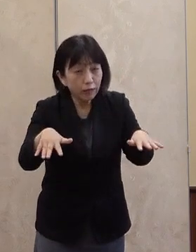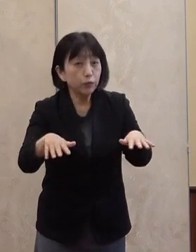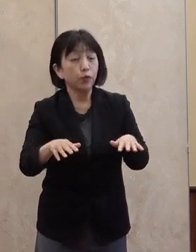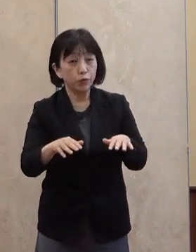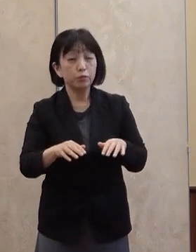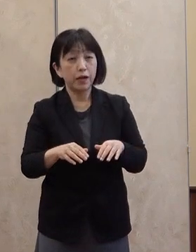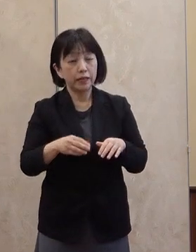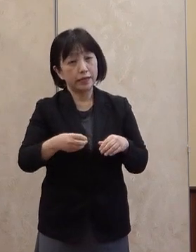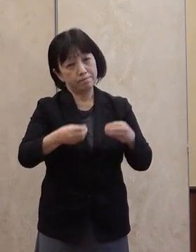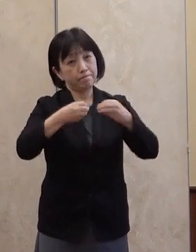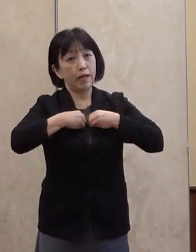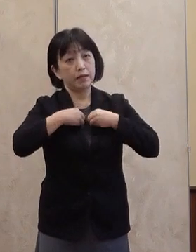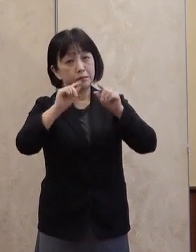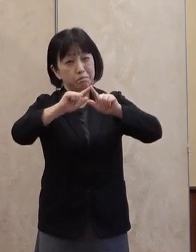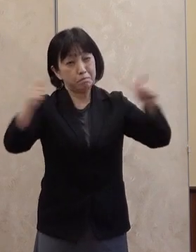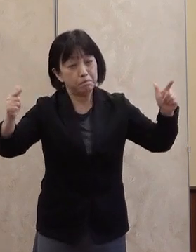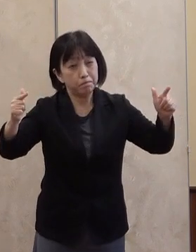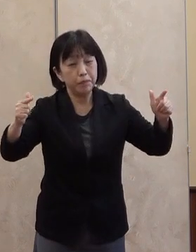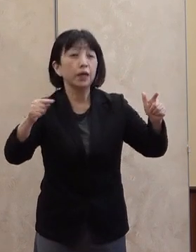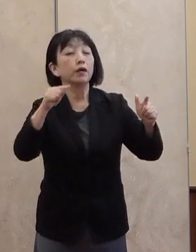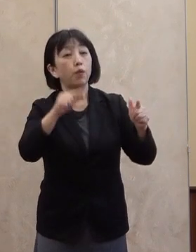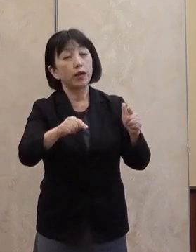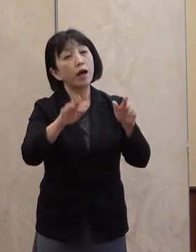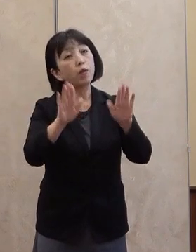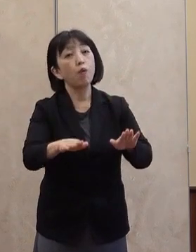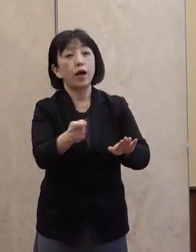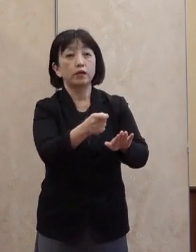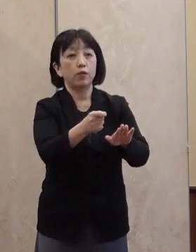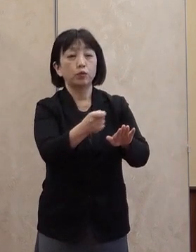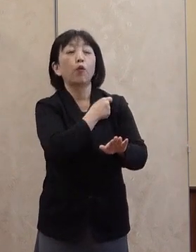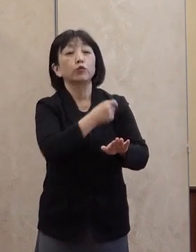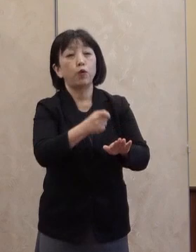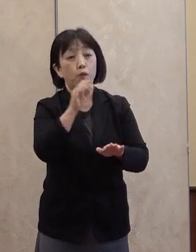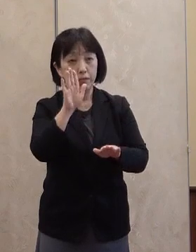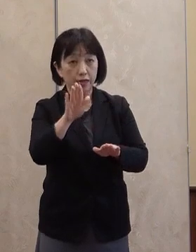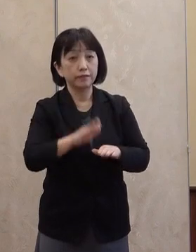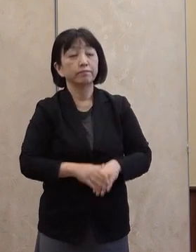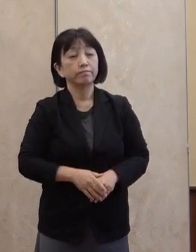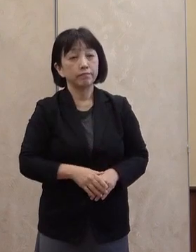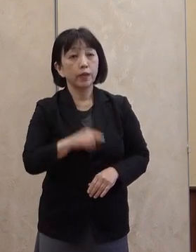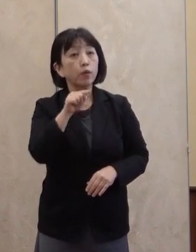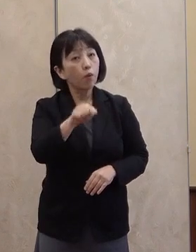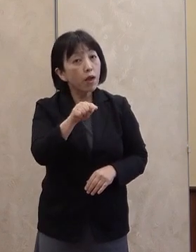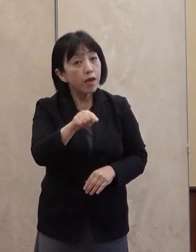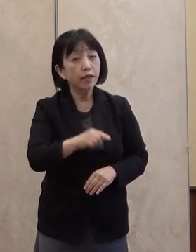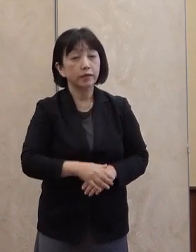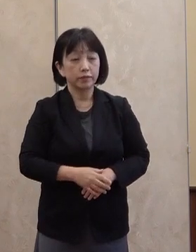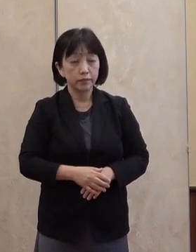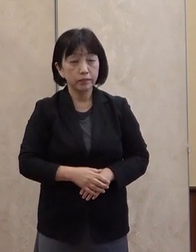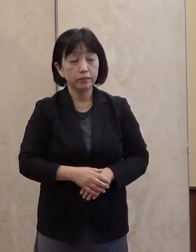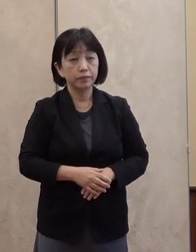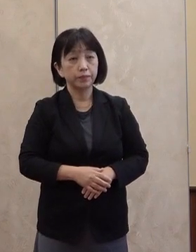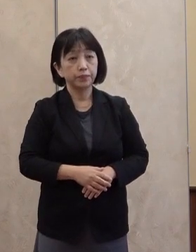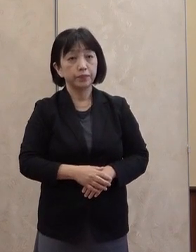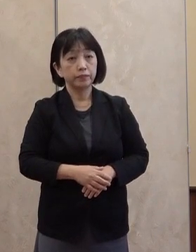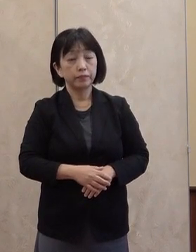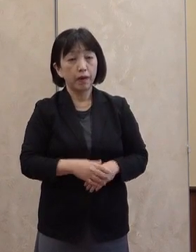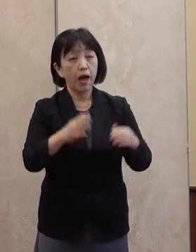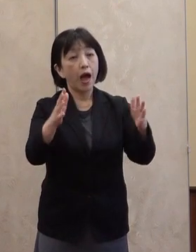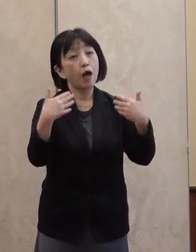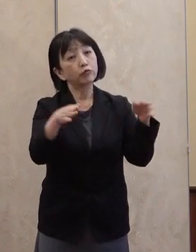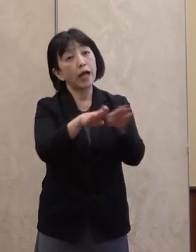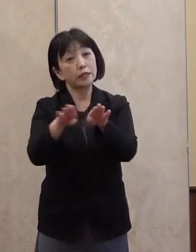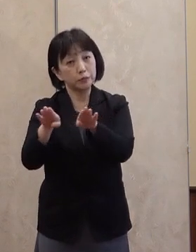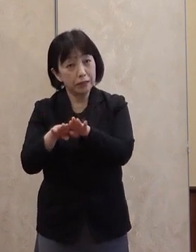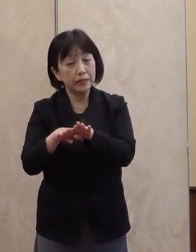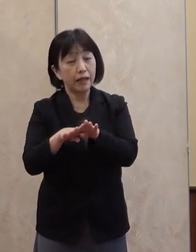大するというのが今回の感染の特徴でもあると思います。これについてはやはりもちろん春休みに入